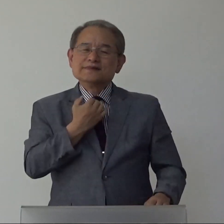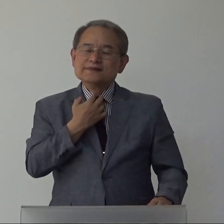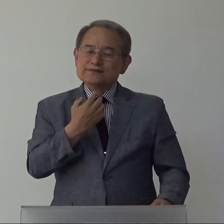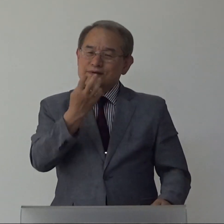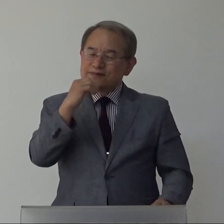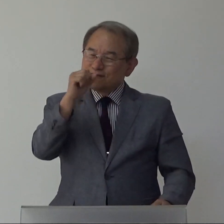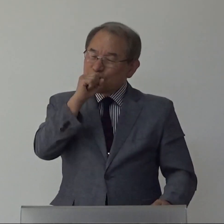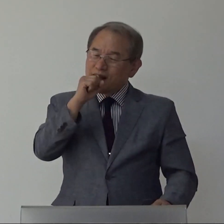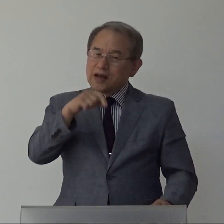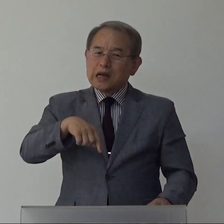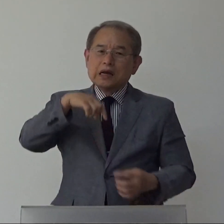않습니다.